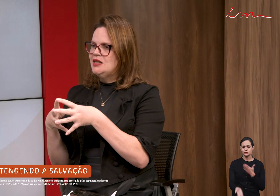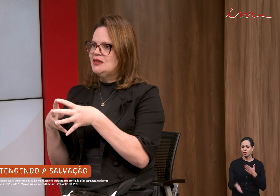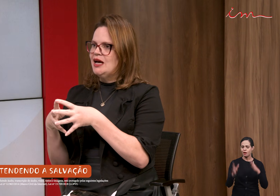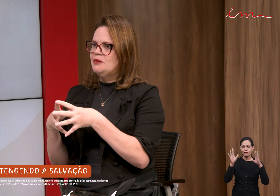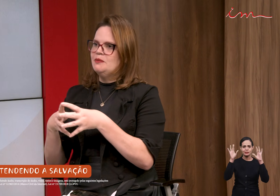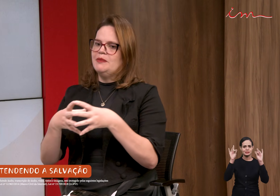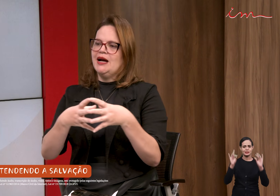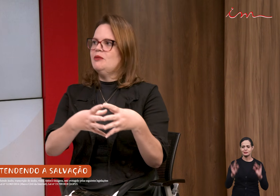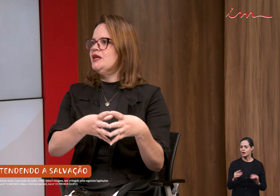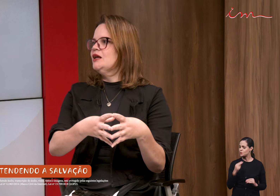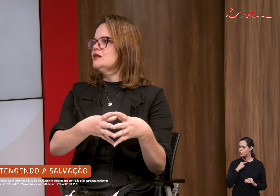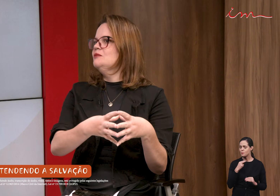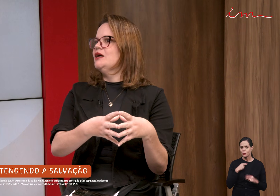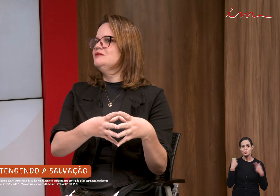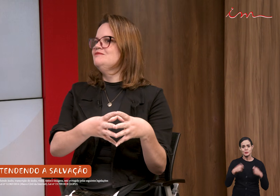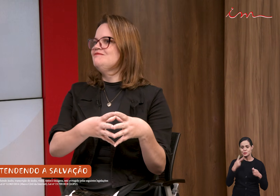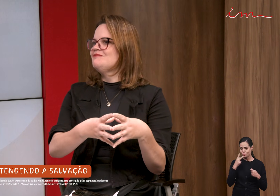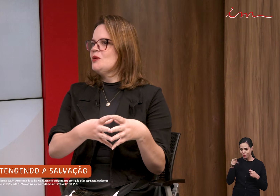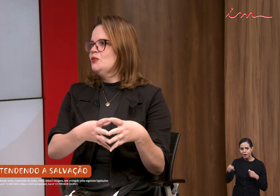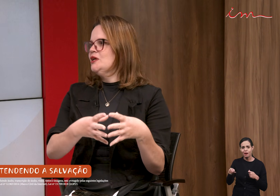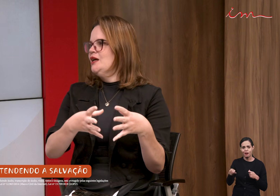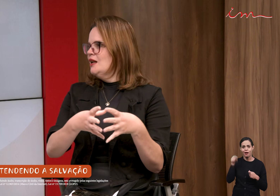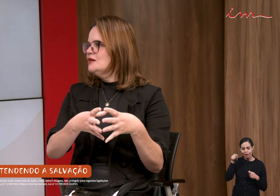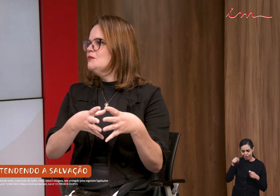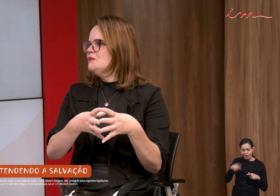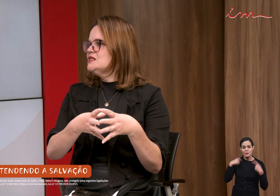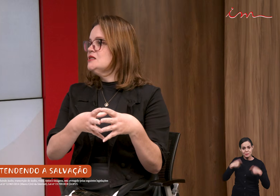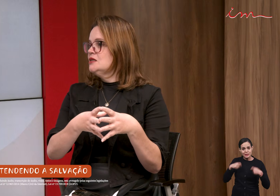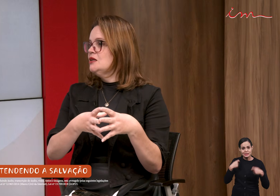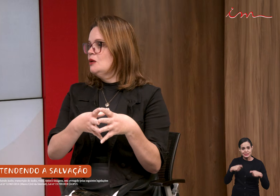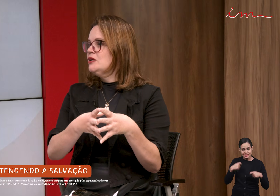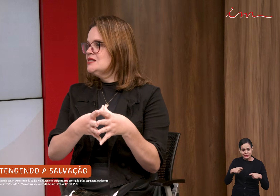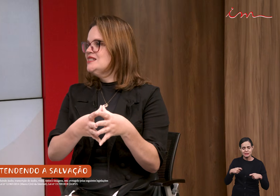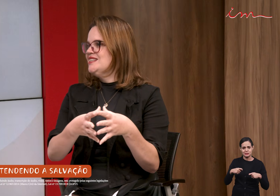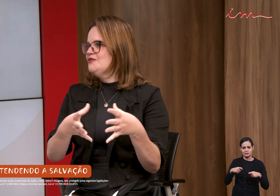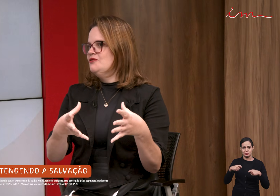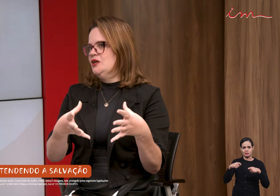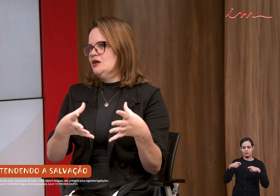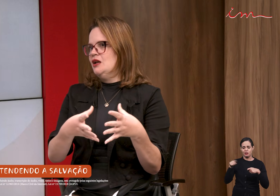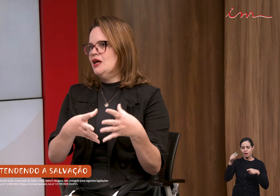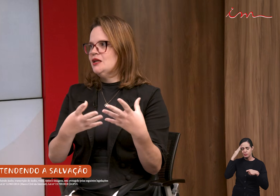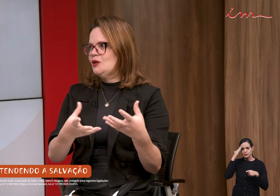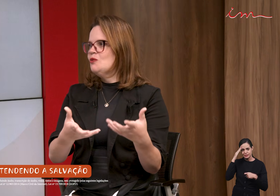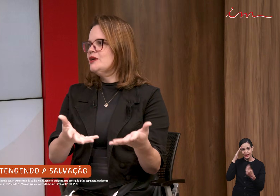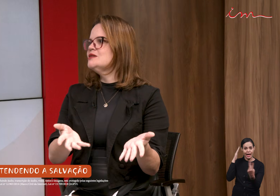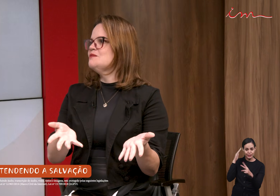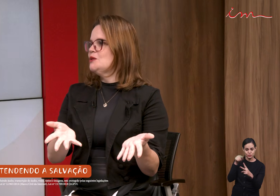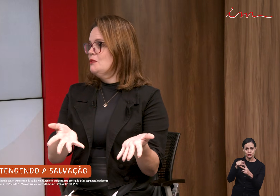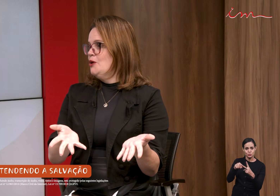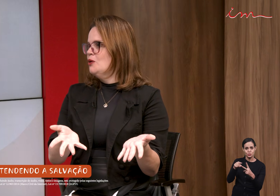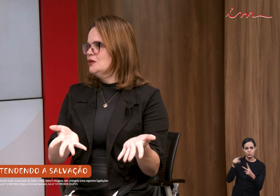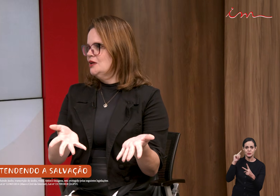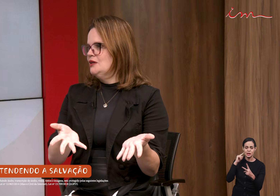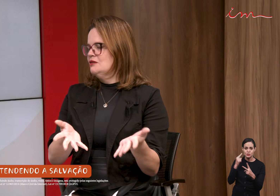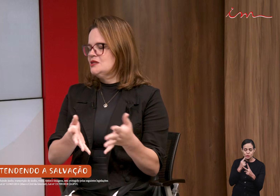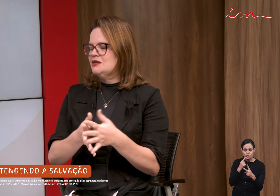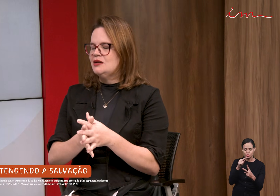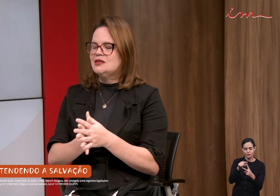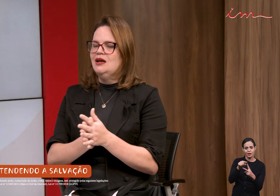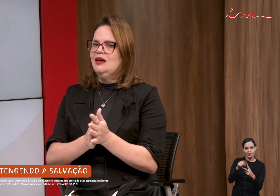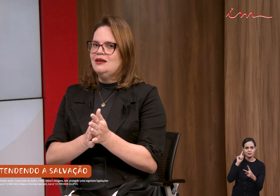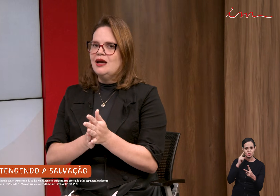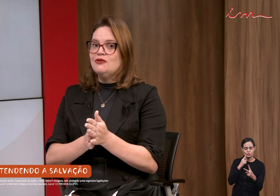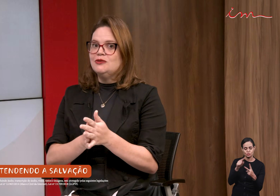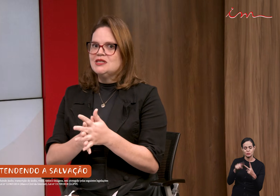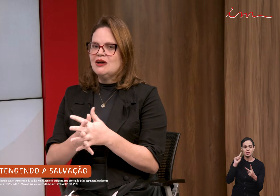informação desse detalhe para a Gabriela também. Porque ela também precisa entender o que significa. Ela tem um conhecimento maior da língua de